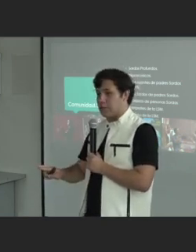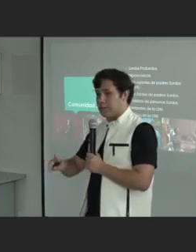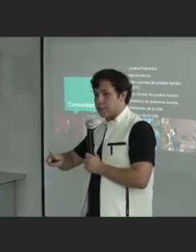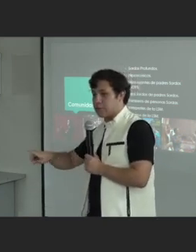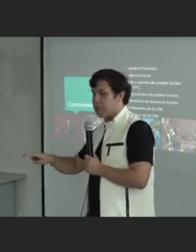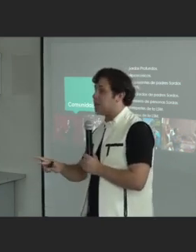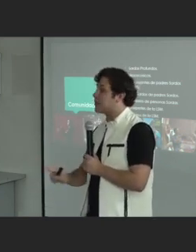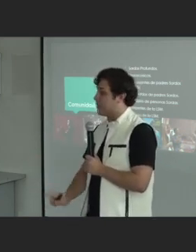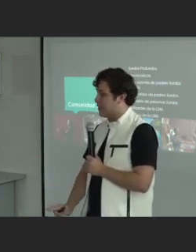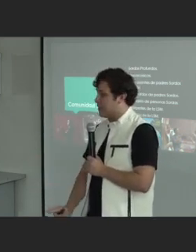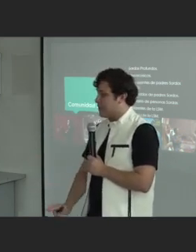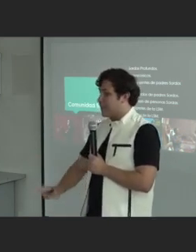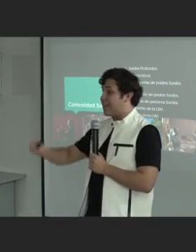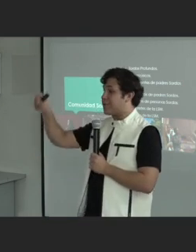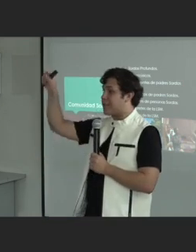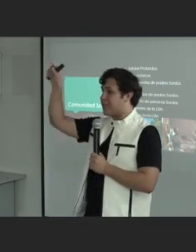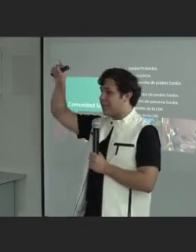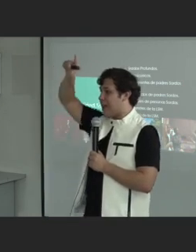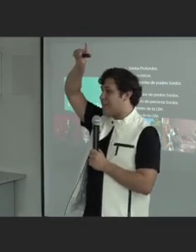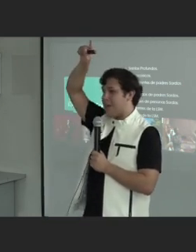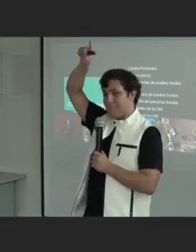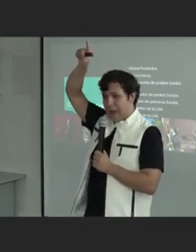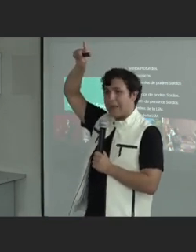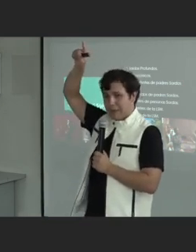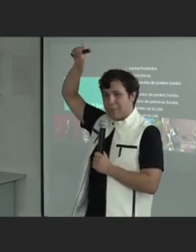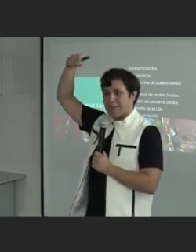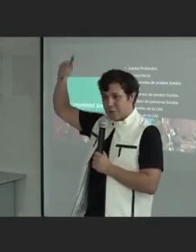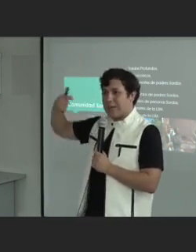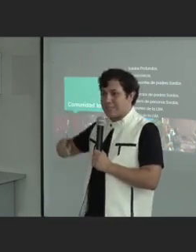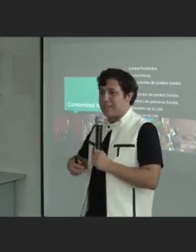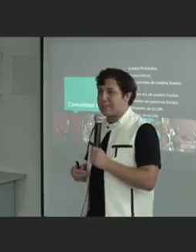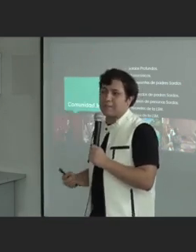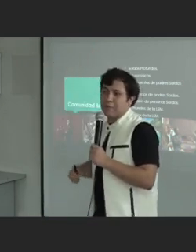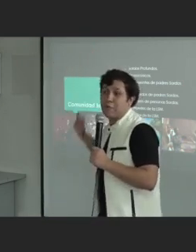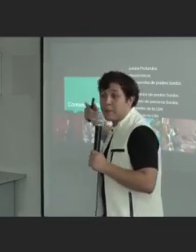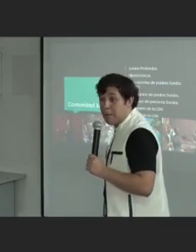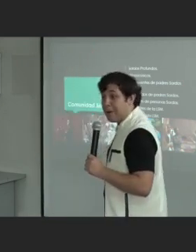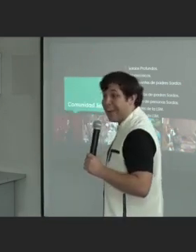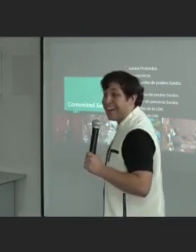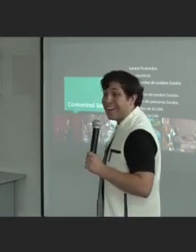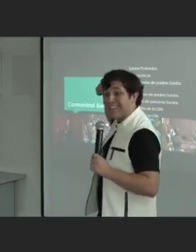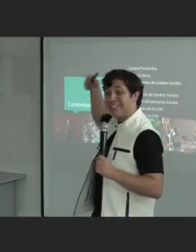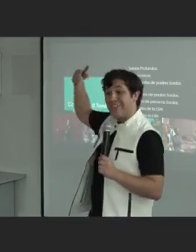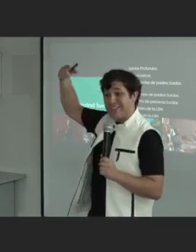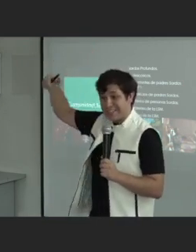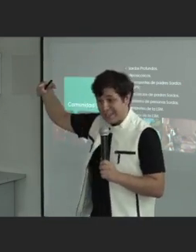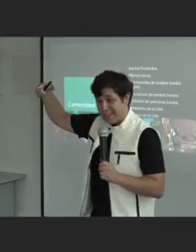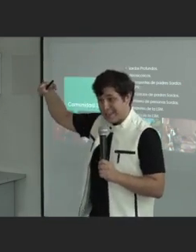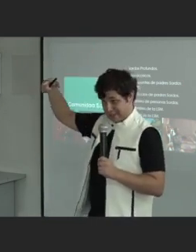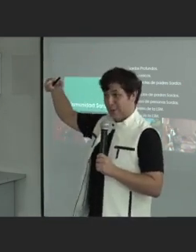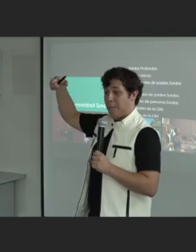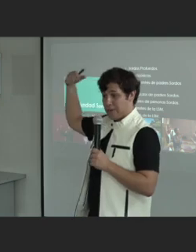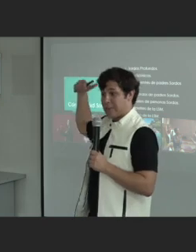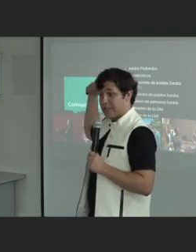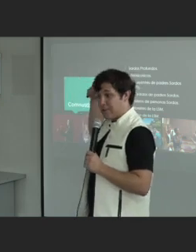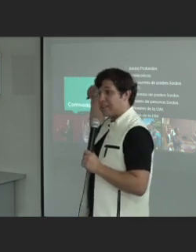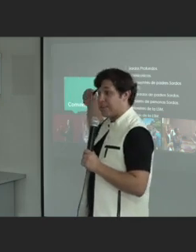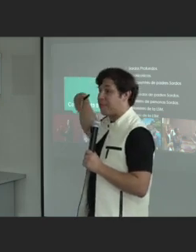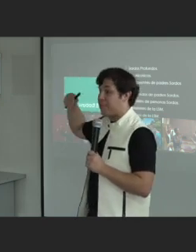casa con otro y así. ¿Qué sucede? Hay personas que dicen, yo llevo generaciones con personas sordas en mi